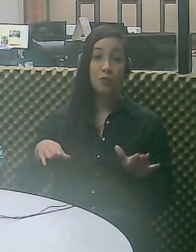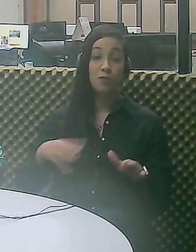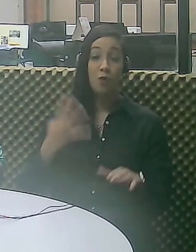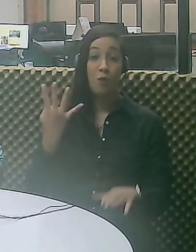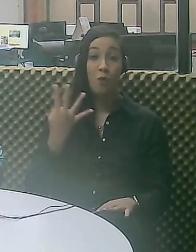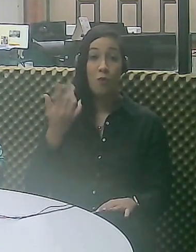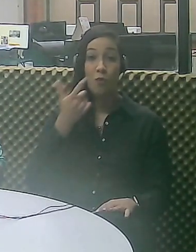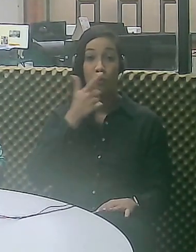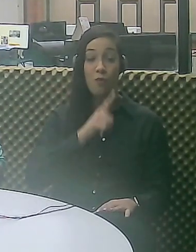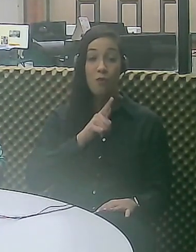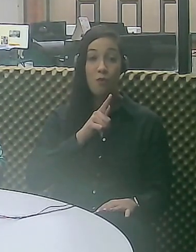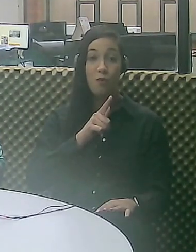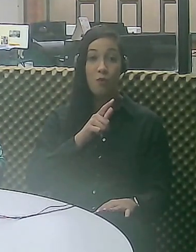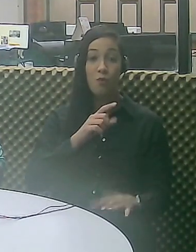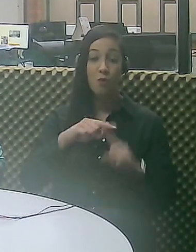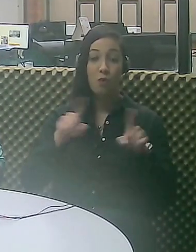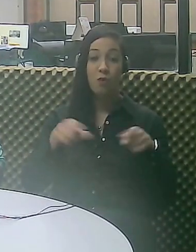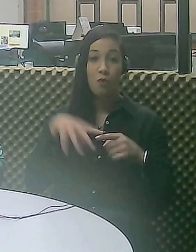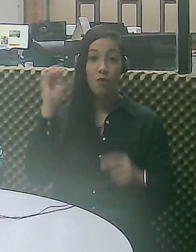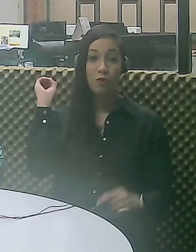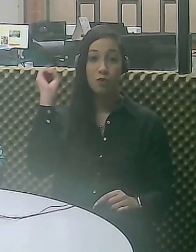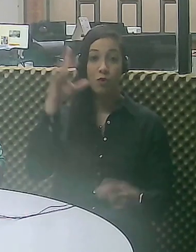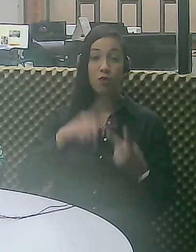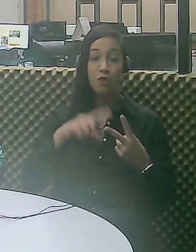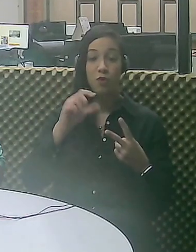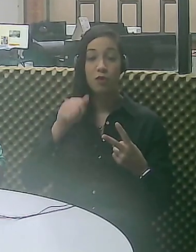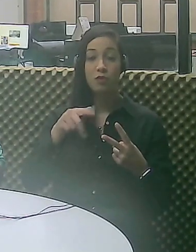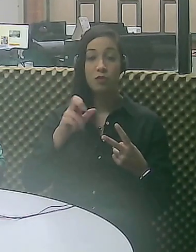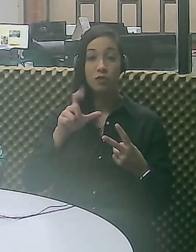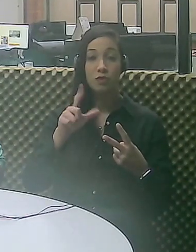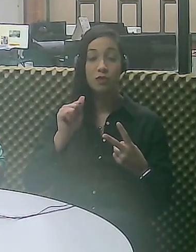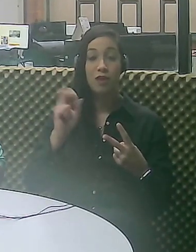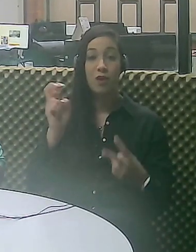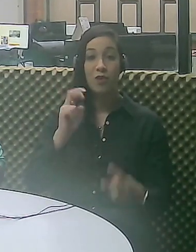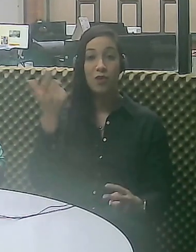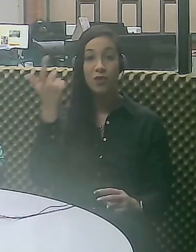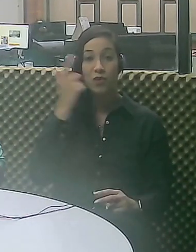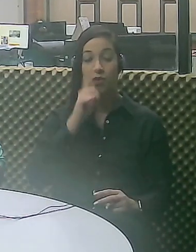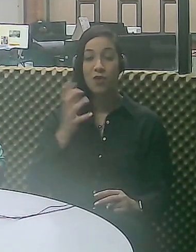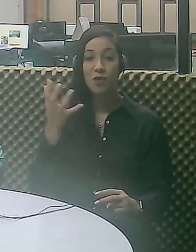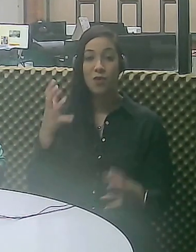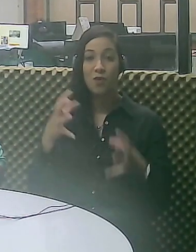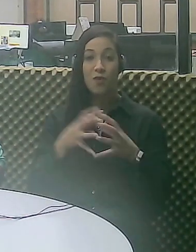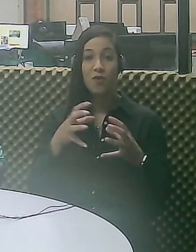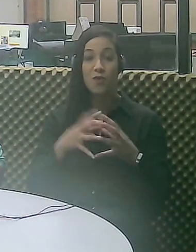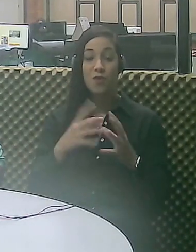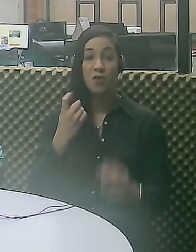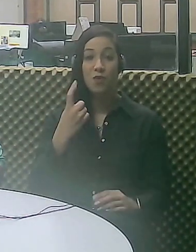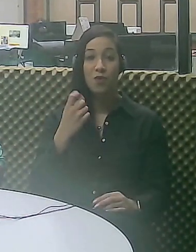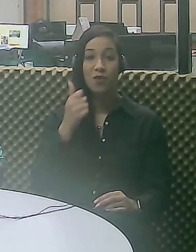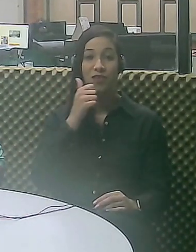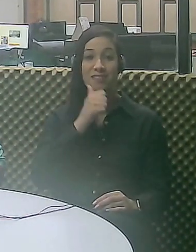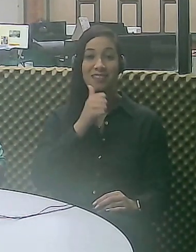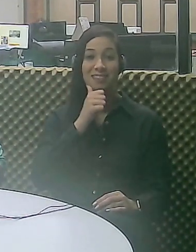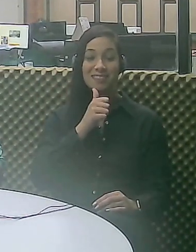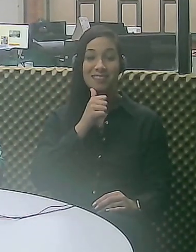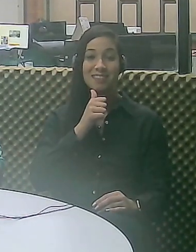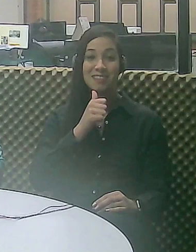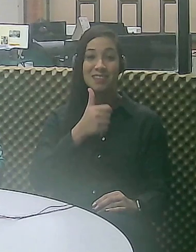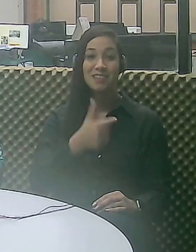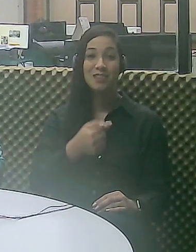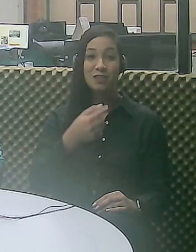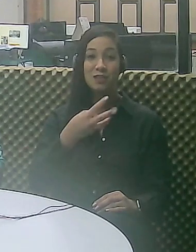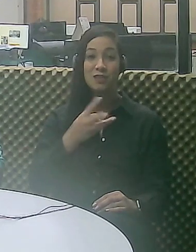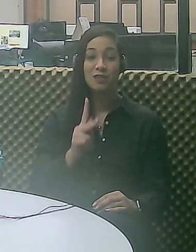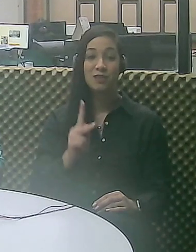4º lugar no lançamento de disco, e Ângela Teixeira, quinta colocada na categoria Unificado Feminino, 73